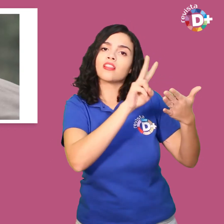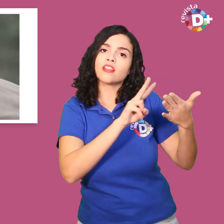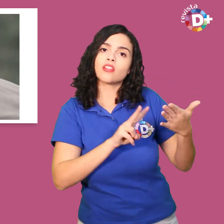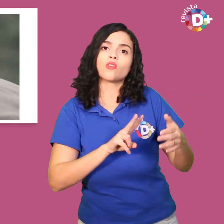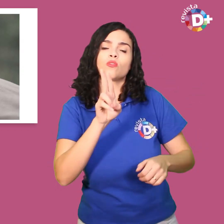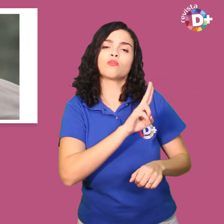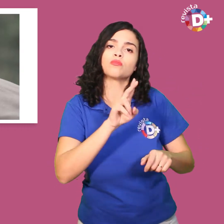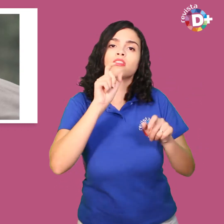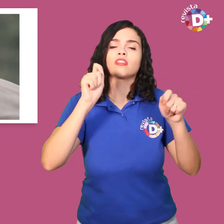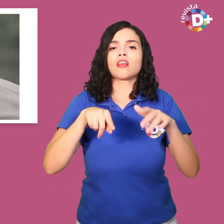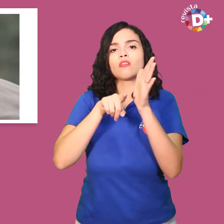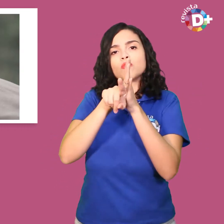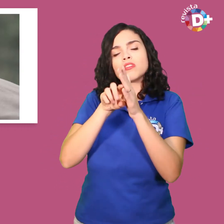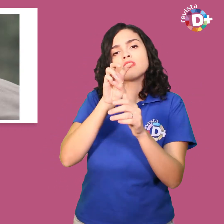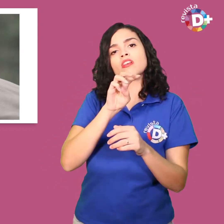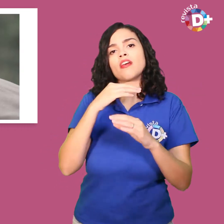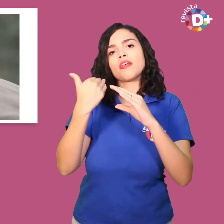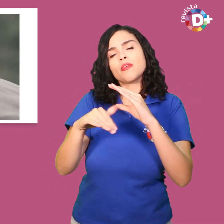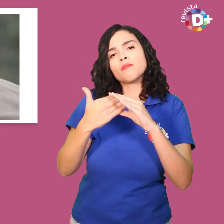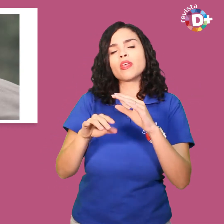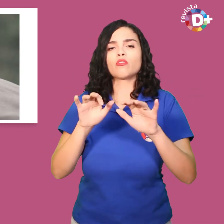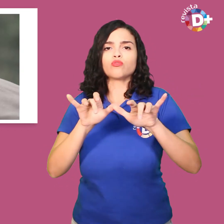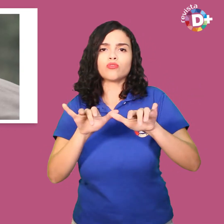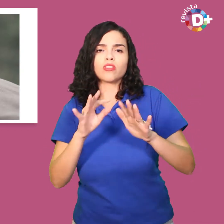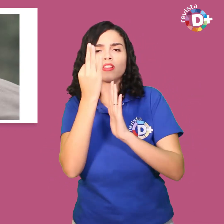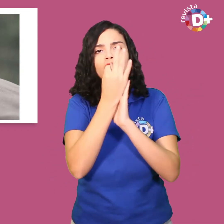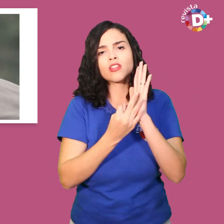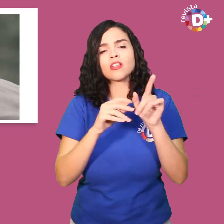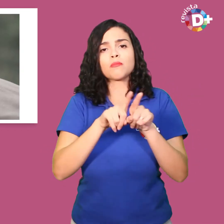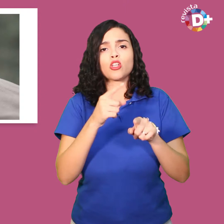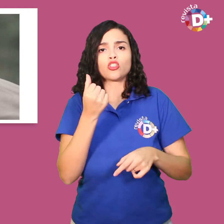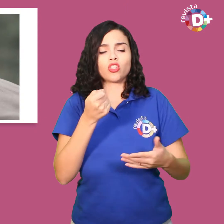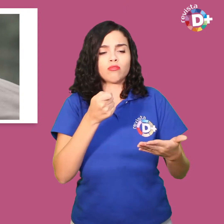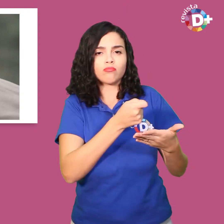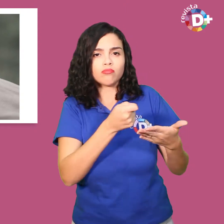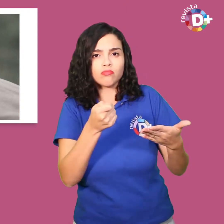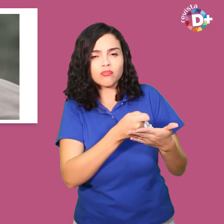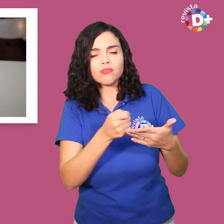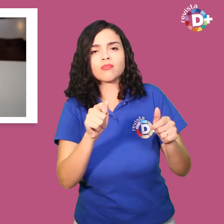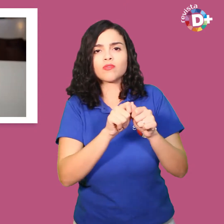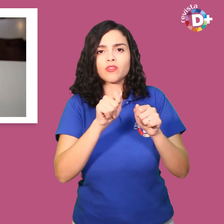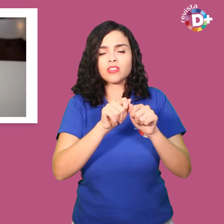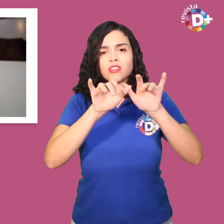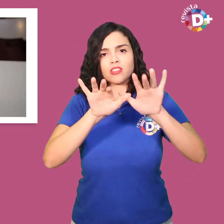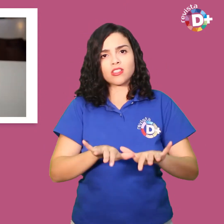real, consultar e-mail, digitalizar textos, identificar cédulas de dinheiro, produzir trabalhos acadêmicos,